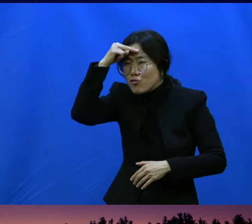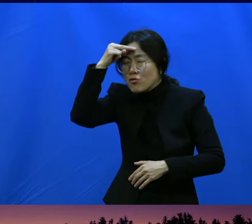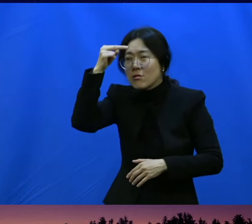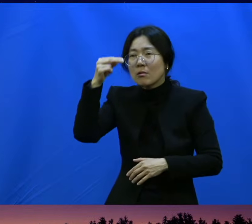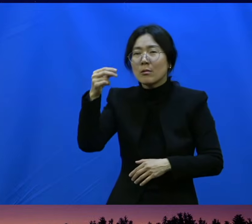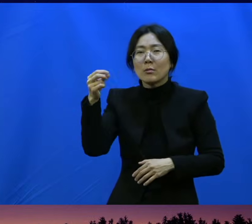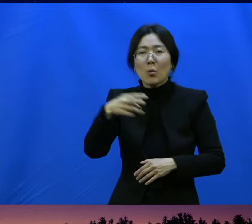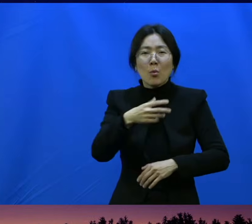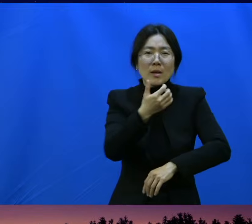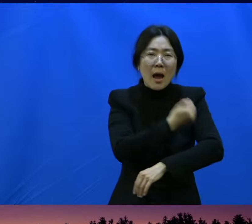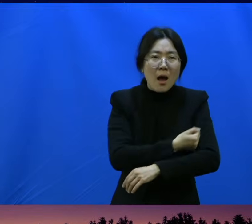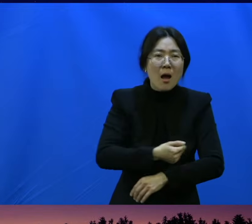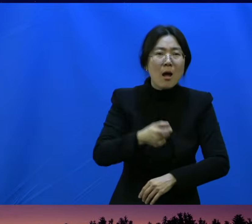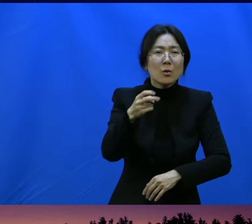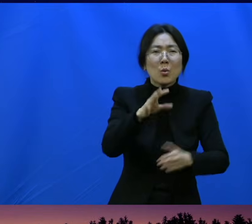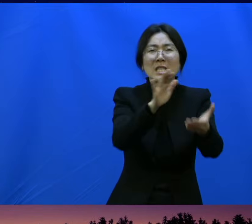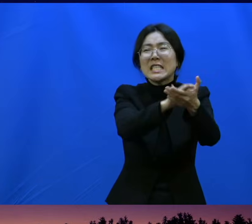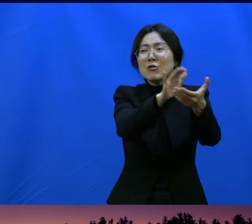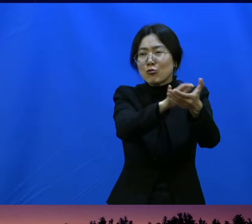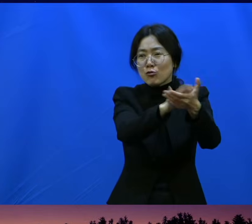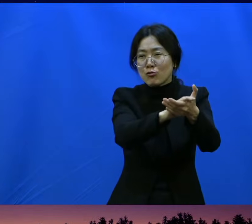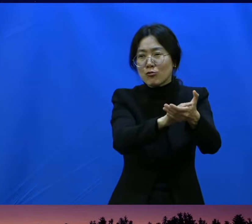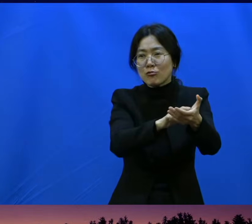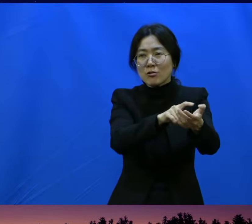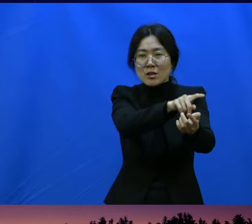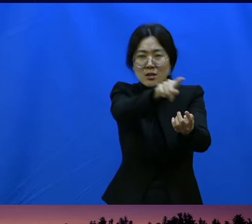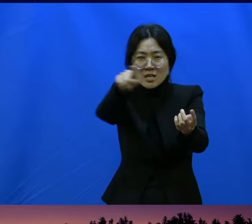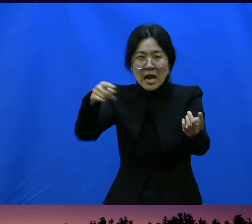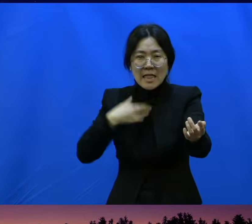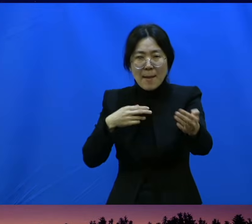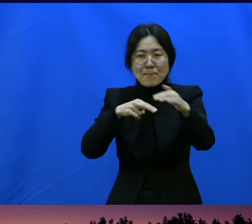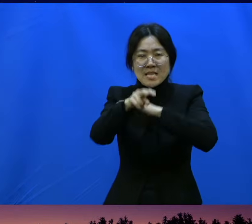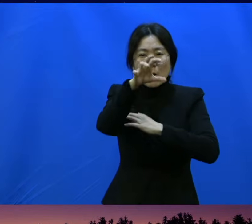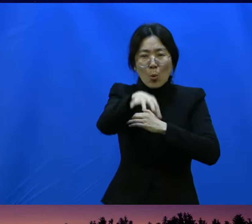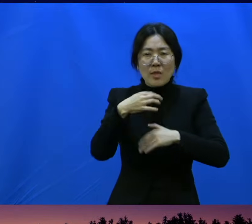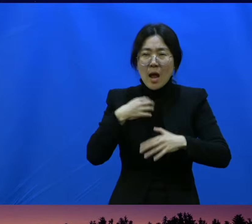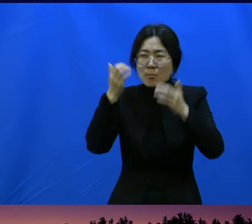않아요. 내가 의지할 만한 사람들이 없는 거죠.